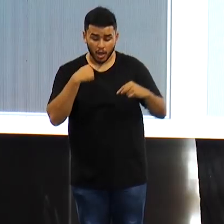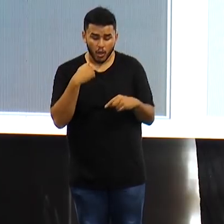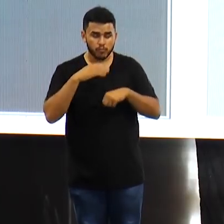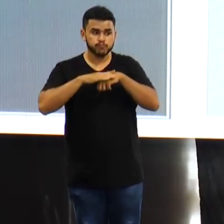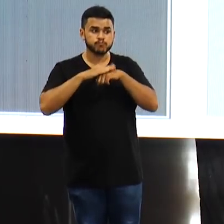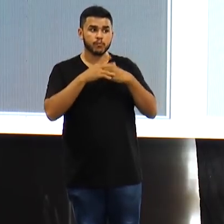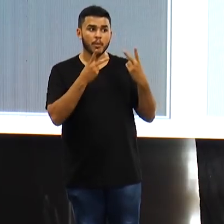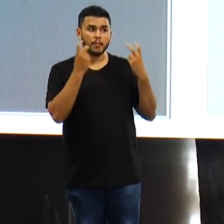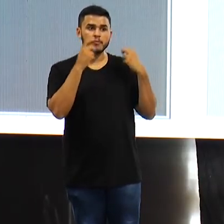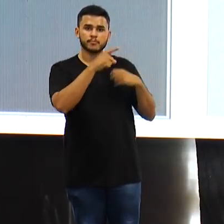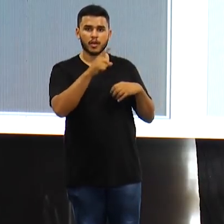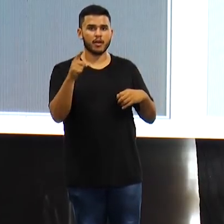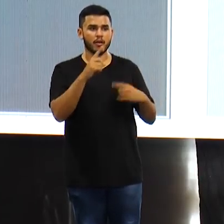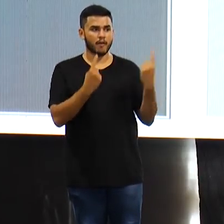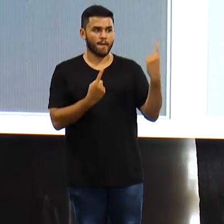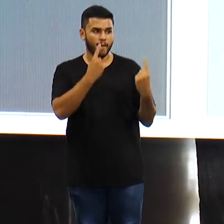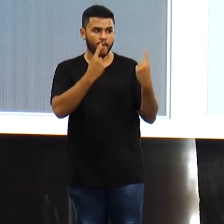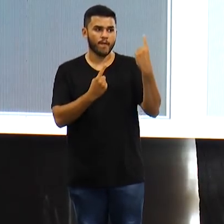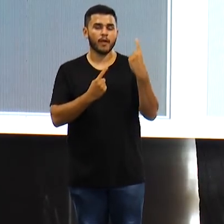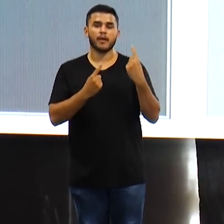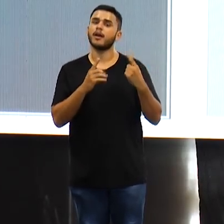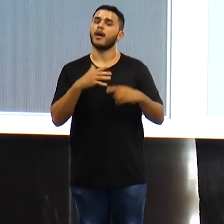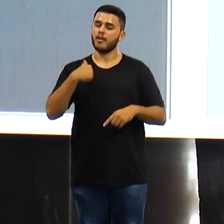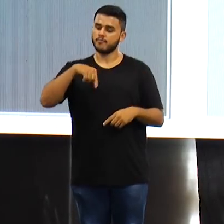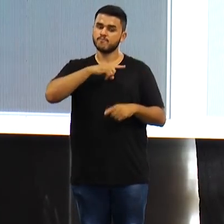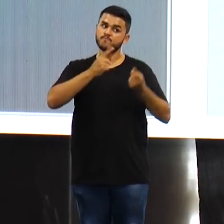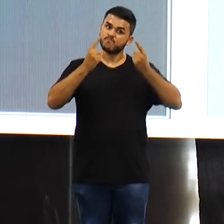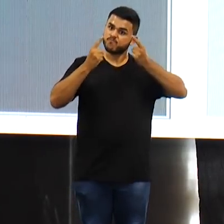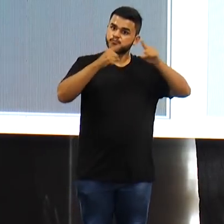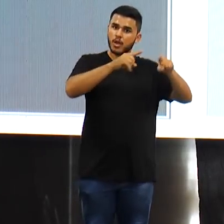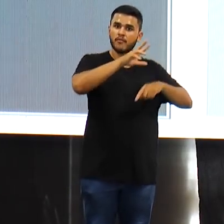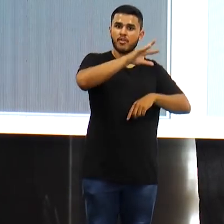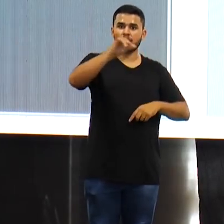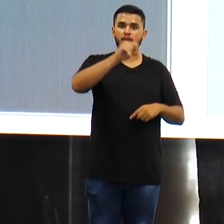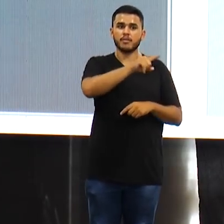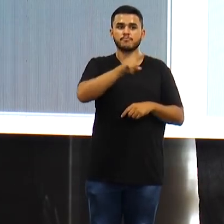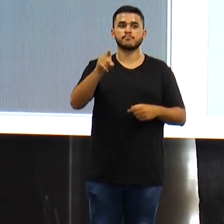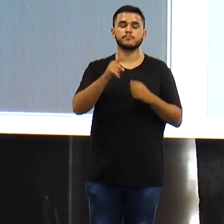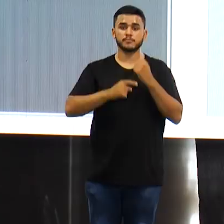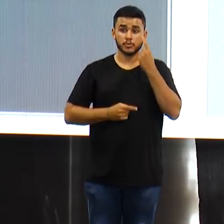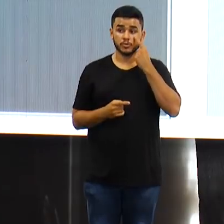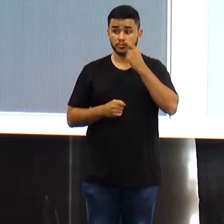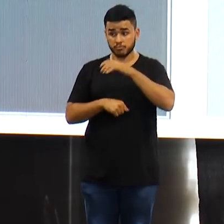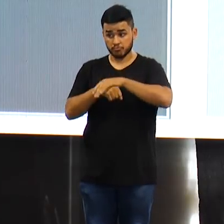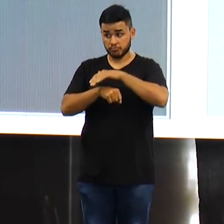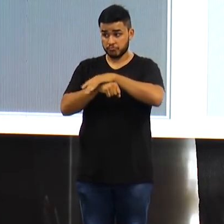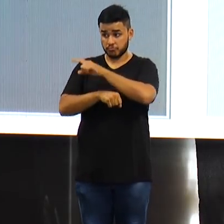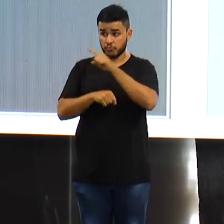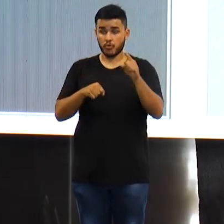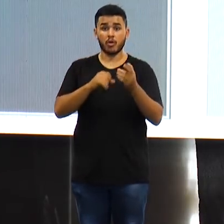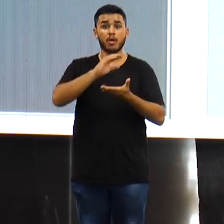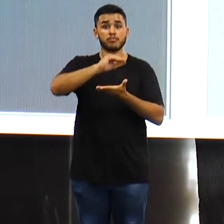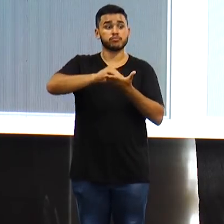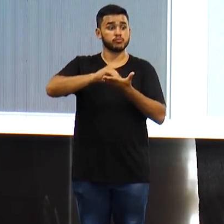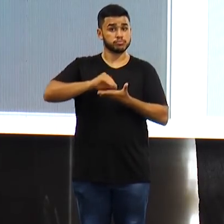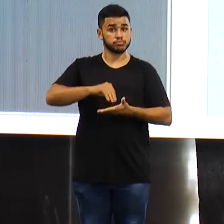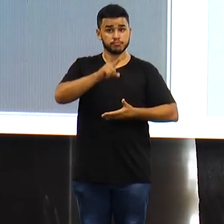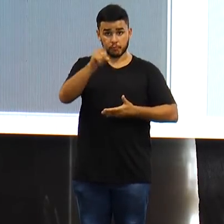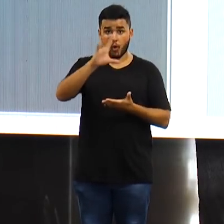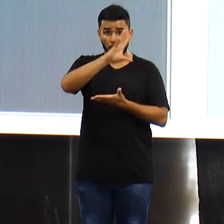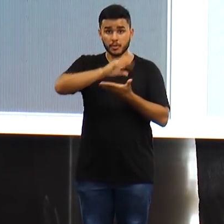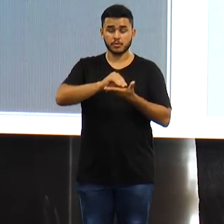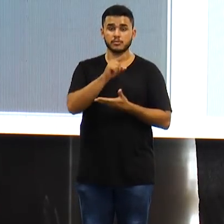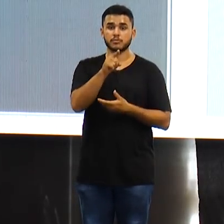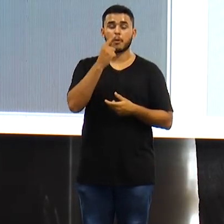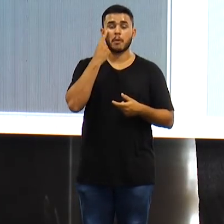ele uma ameaça. É o que nós iremos chamar, se você quiser anotar, eu anotaria, política de